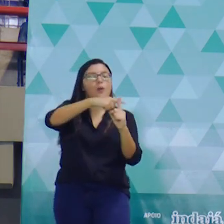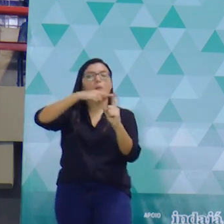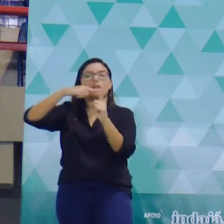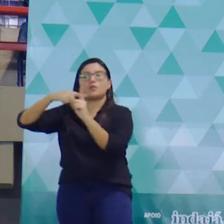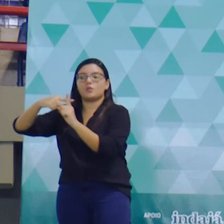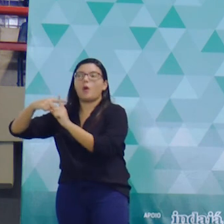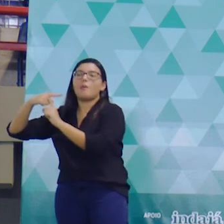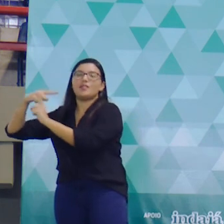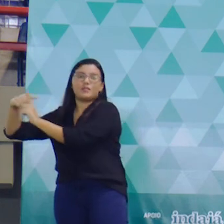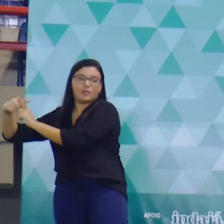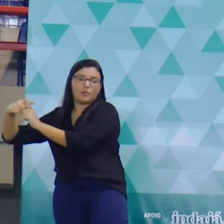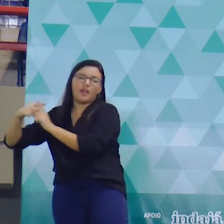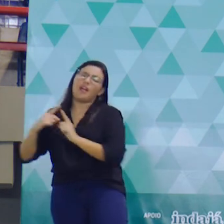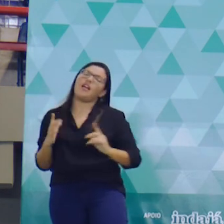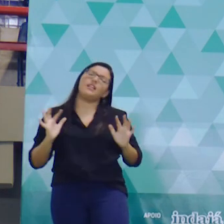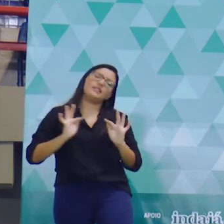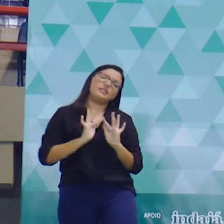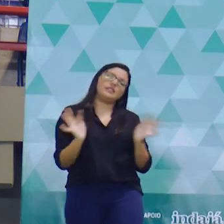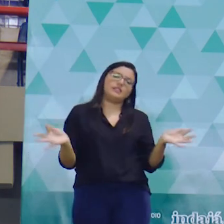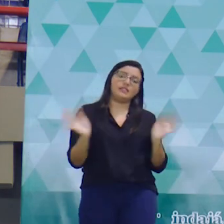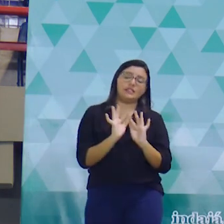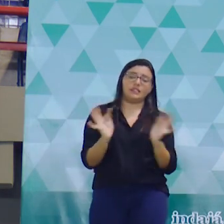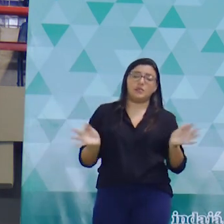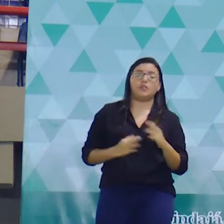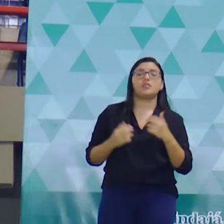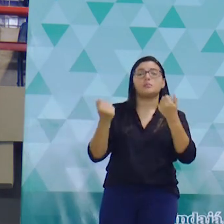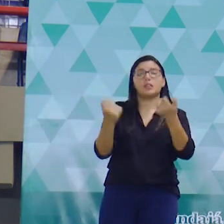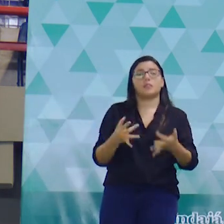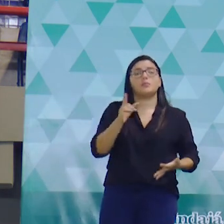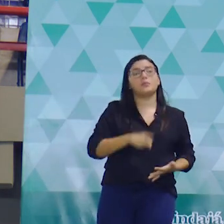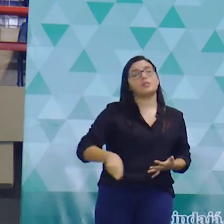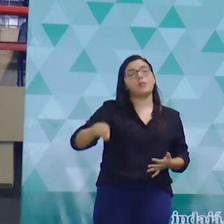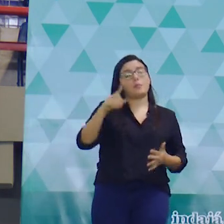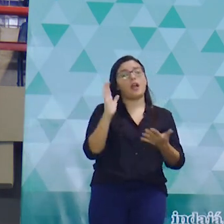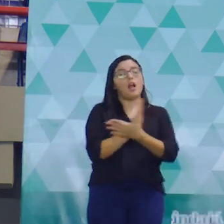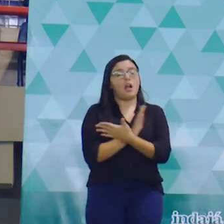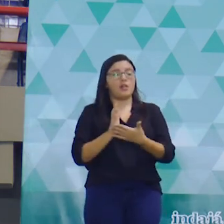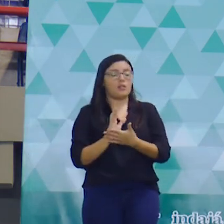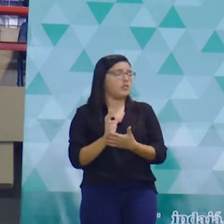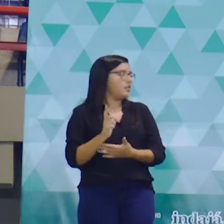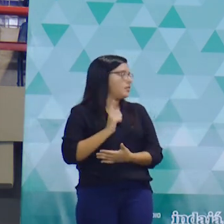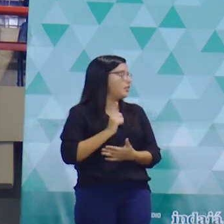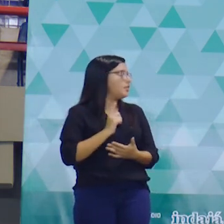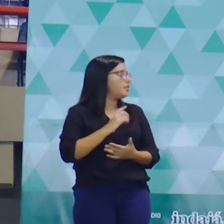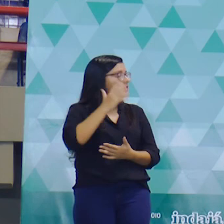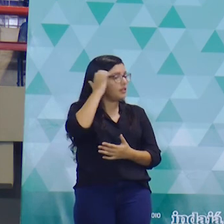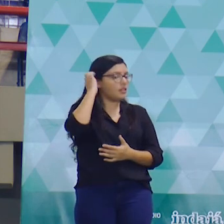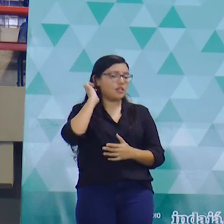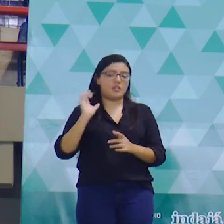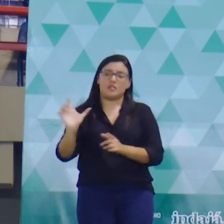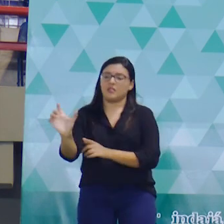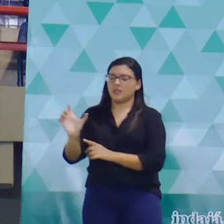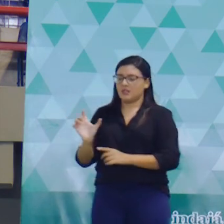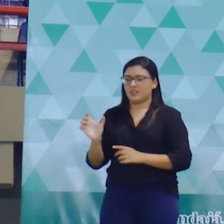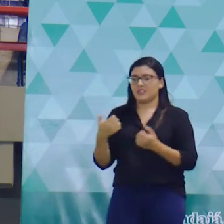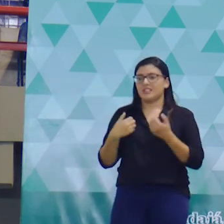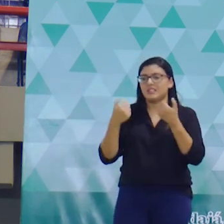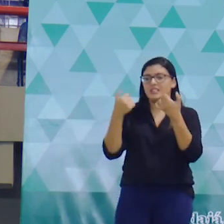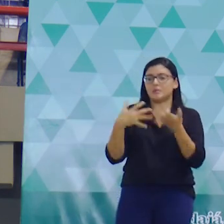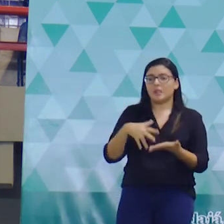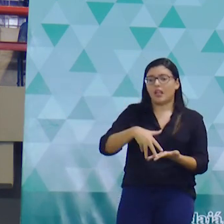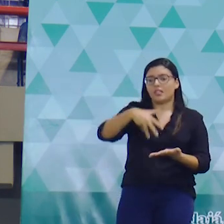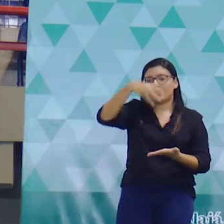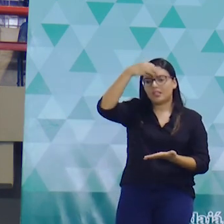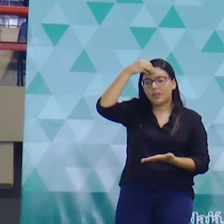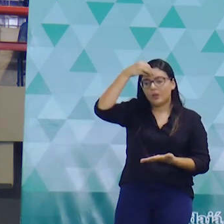atômicas, e essa é uma tarefa simples. Eu estou dizendo isso aqui, pessoal, porque alguém mandou aqui um bilhetinho dizendo que, professor, explica um pouquinho a teoria,